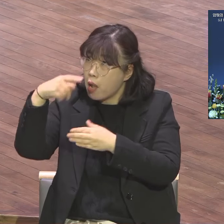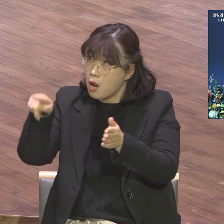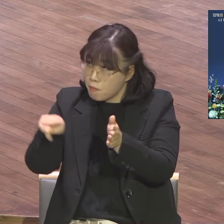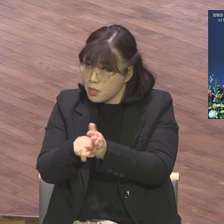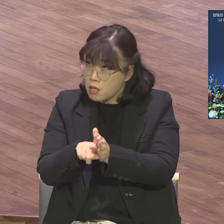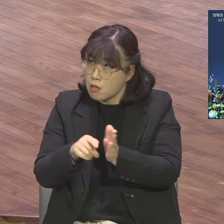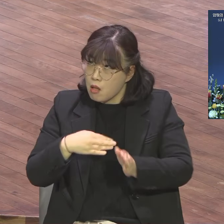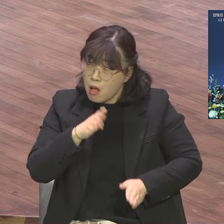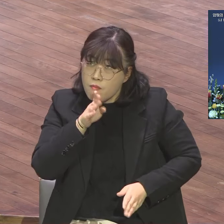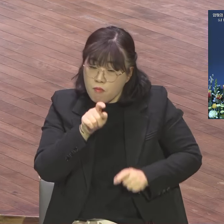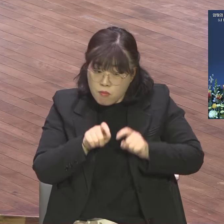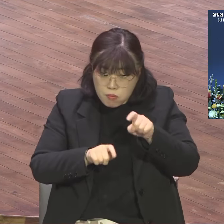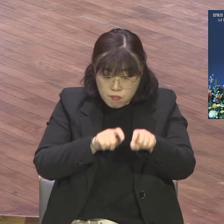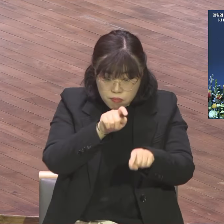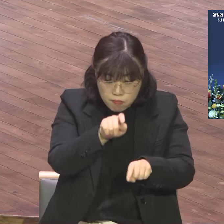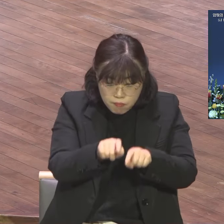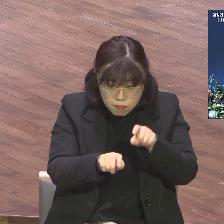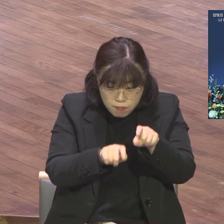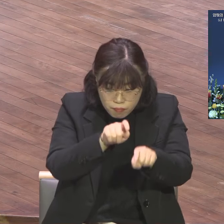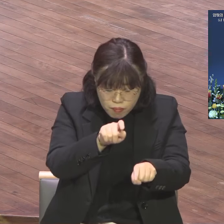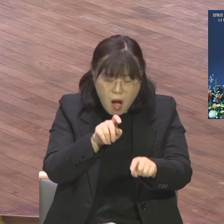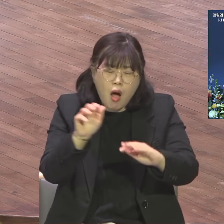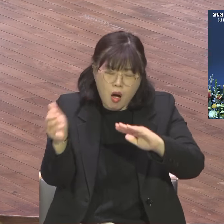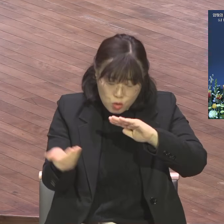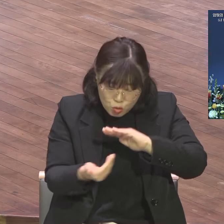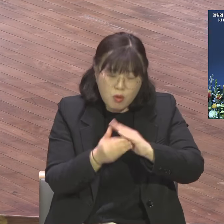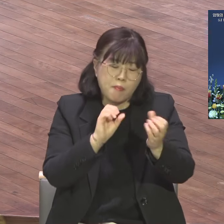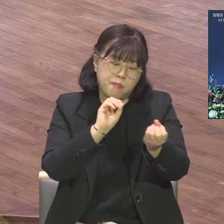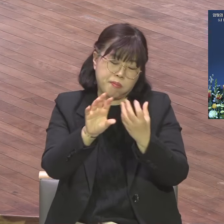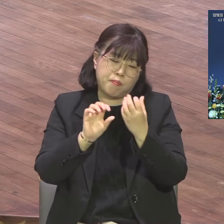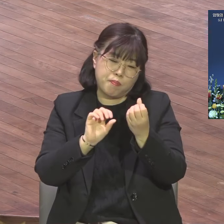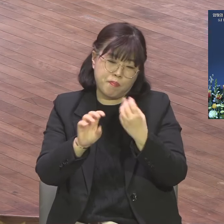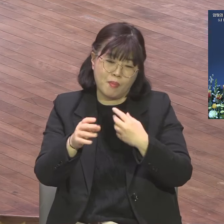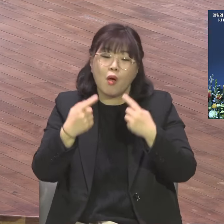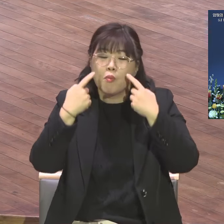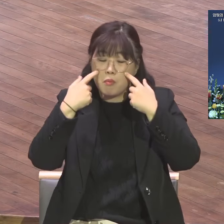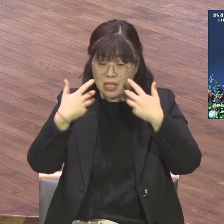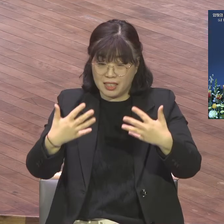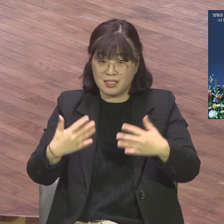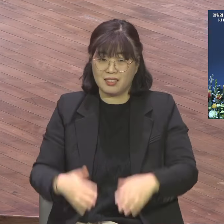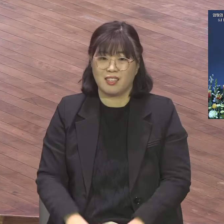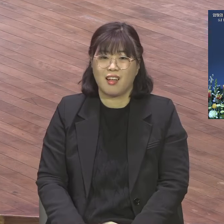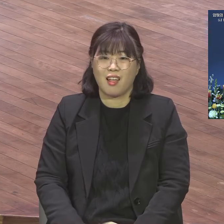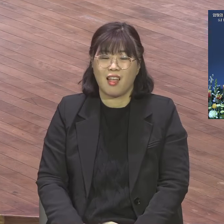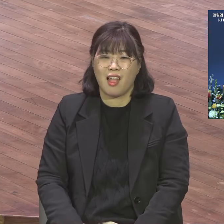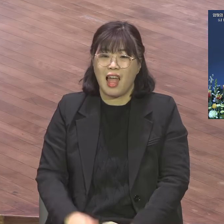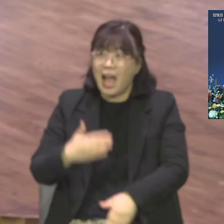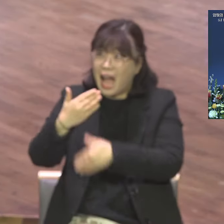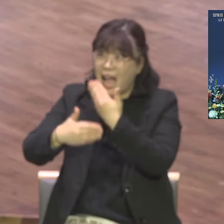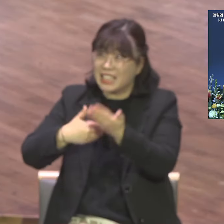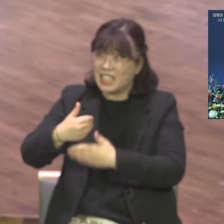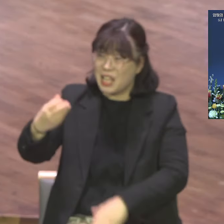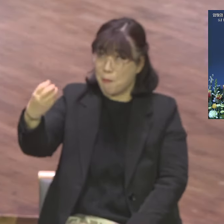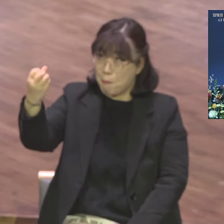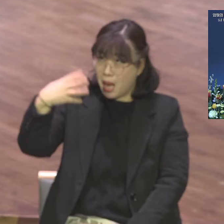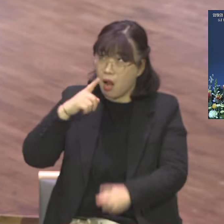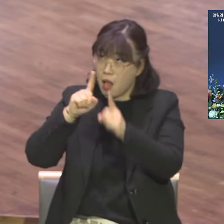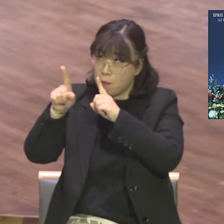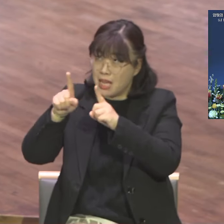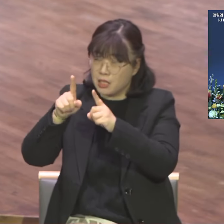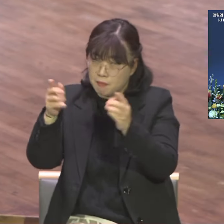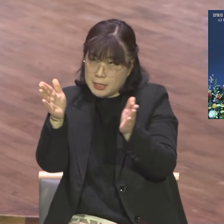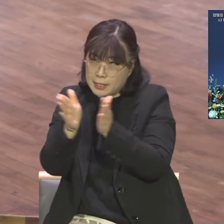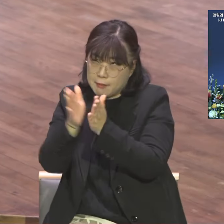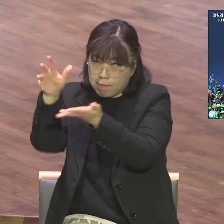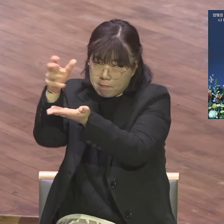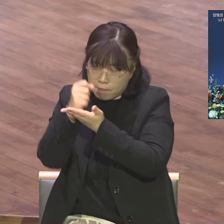언약으로 시작돼야지. 하나님의 말씀으로 시작되는 한 해, 하나님 말씀으로 시작하는 하루, 하나님 말씀으로 시작하는 한 주.